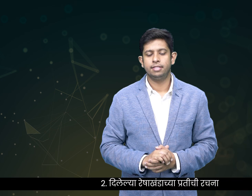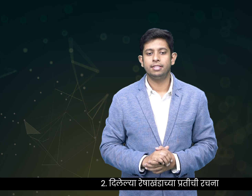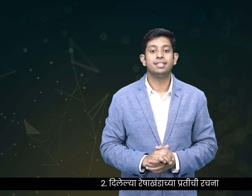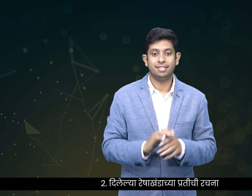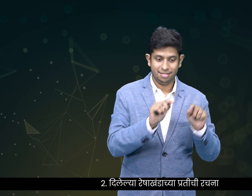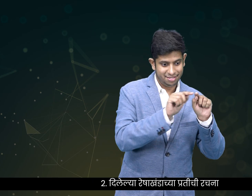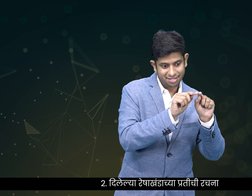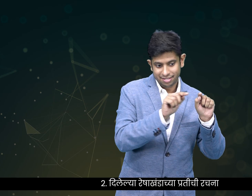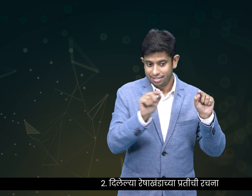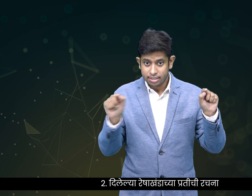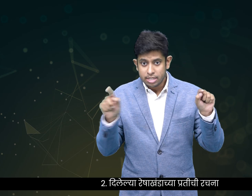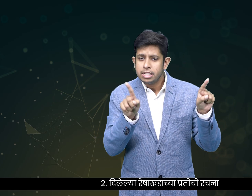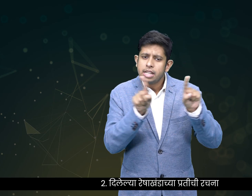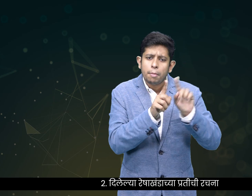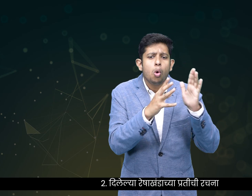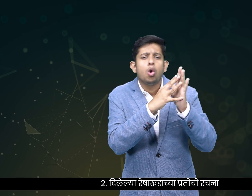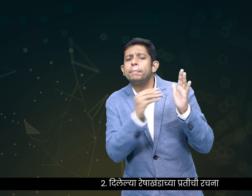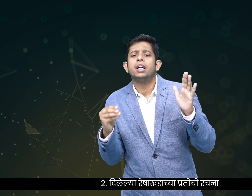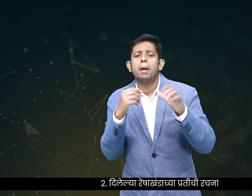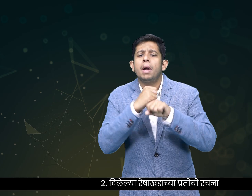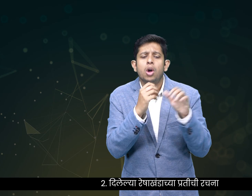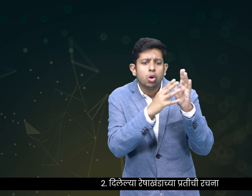दोन. दिलेल्या रेषाखंडांच्या प्रतीची रचना.